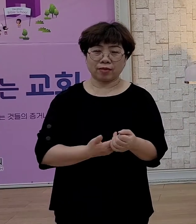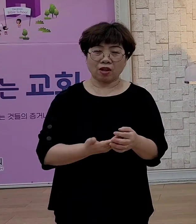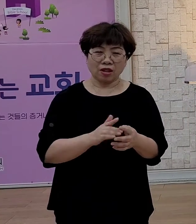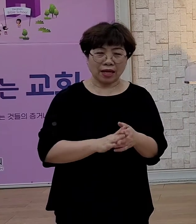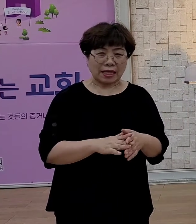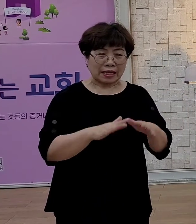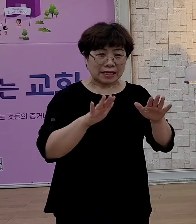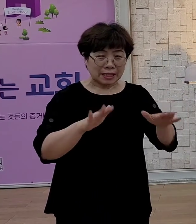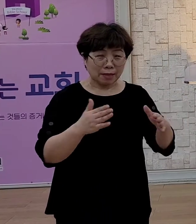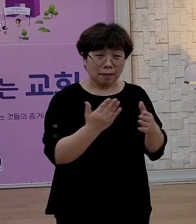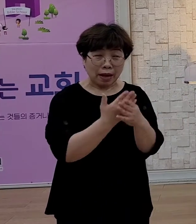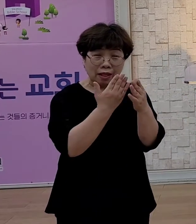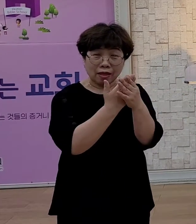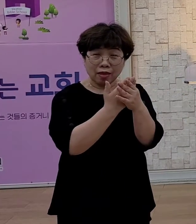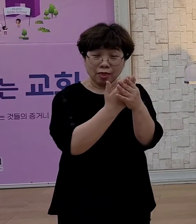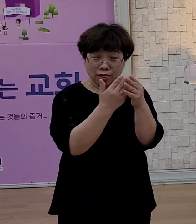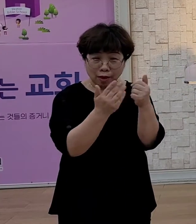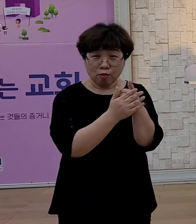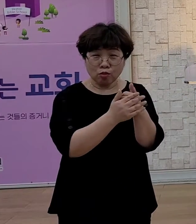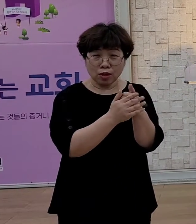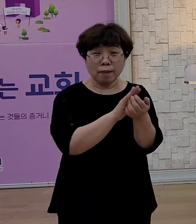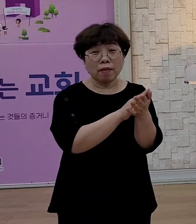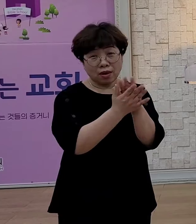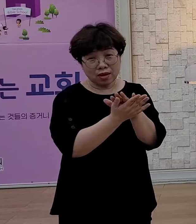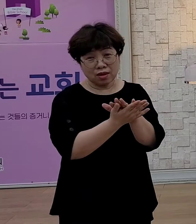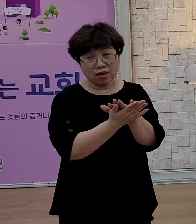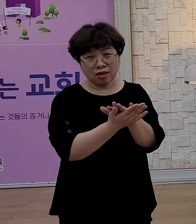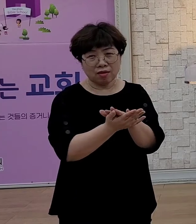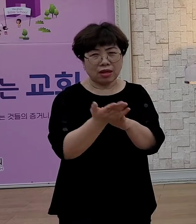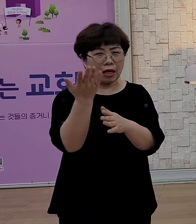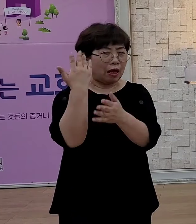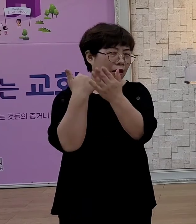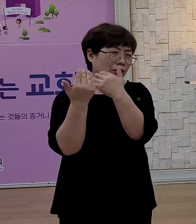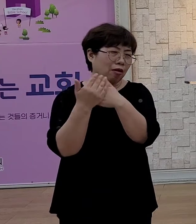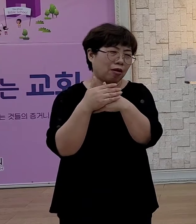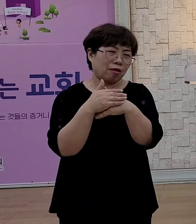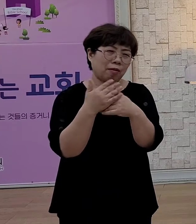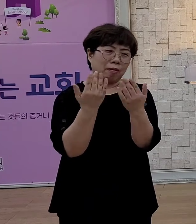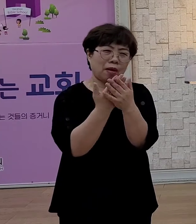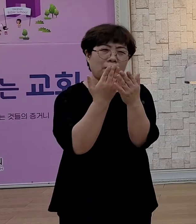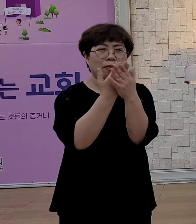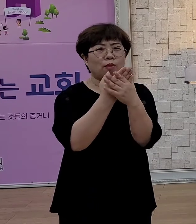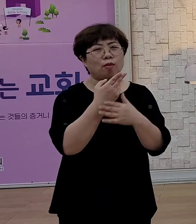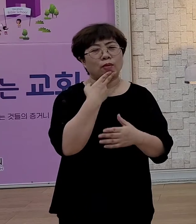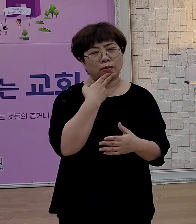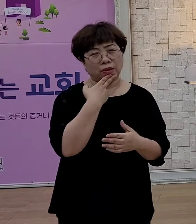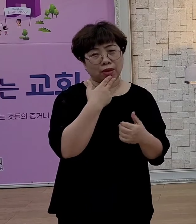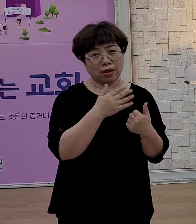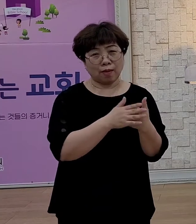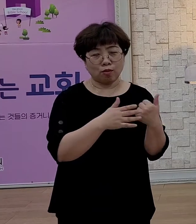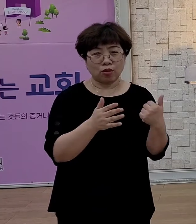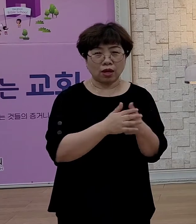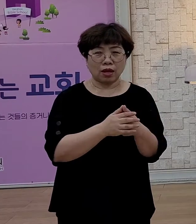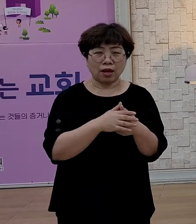다 관계수로로 해가지고 다 막 기계로 다 물이 이제 분사됩니다. 근데 옛날에는 안 그랬단